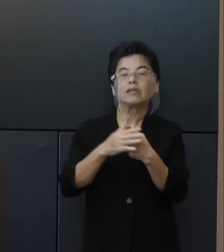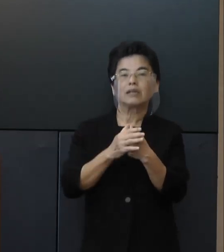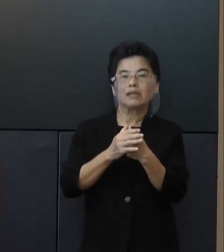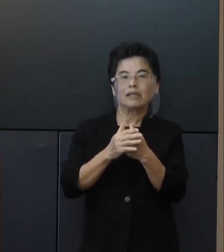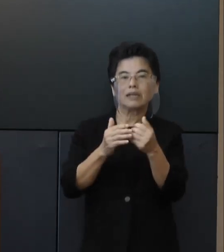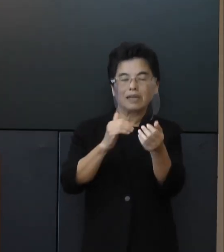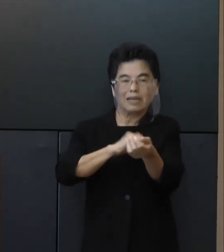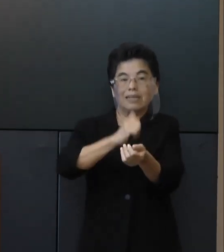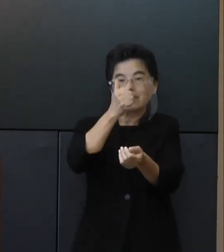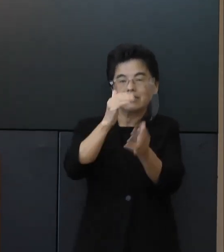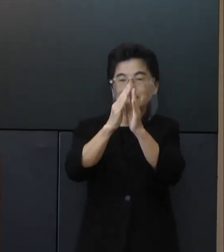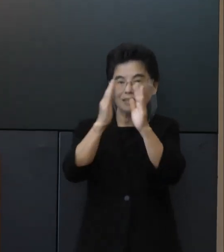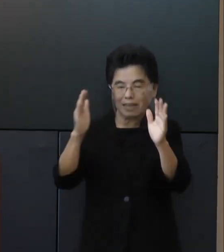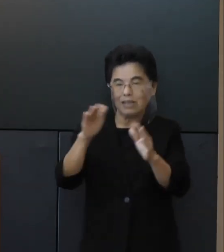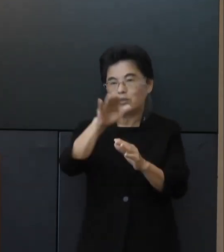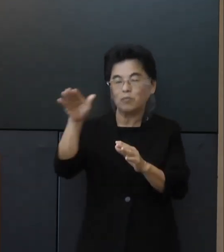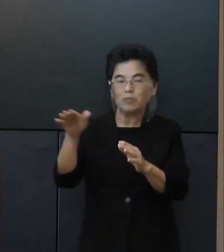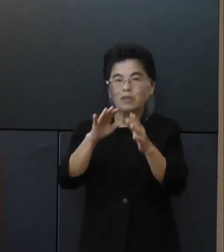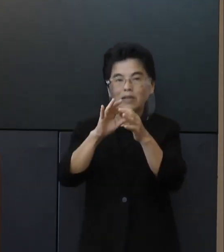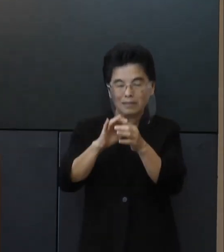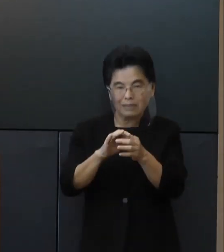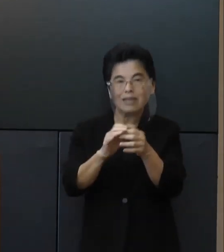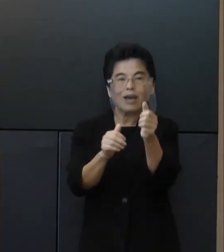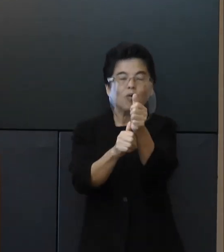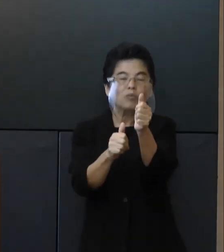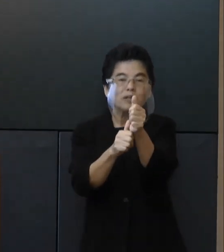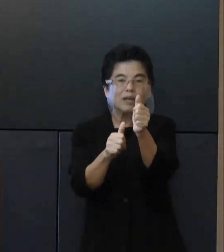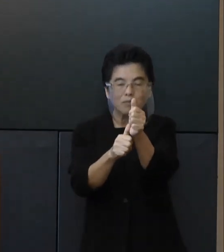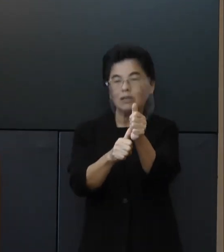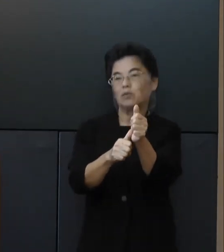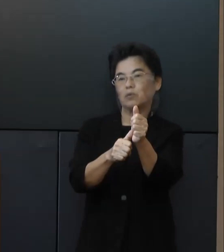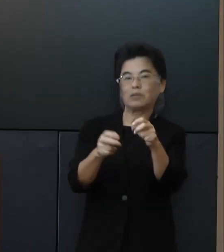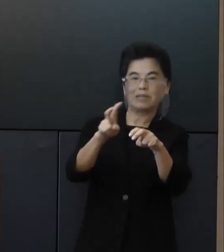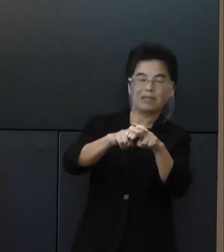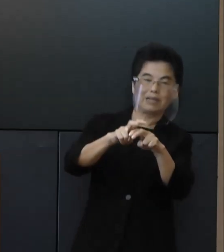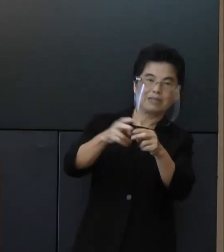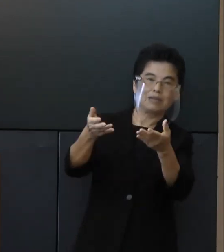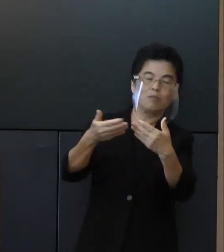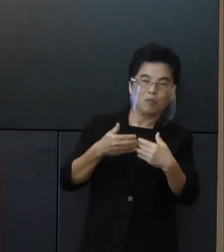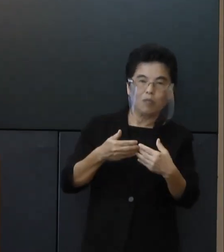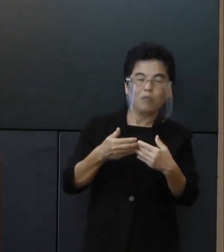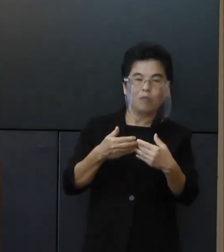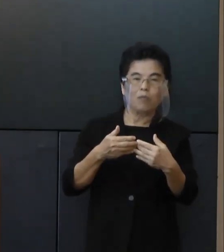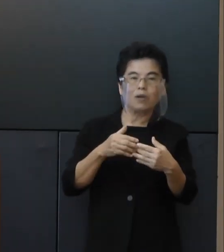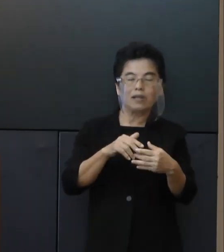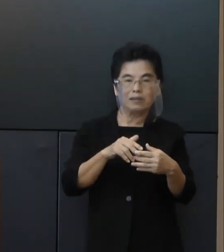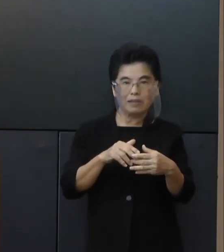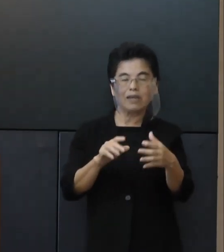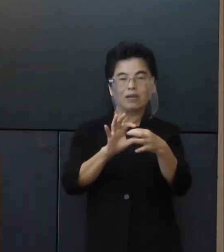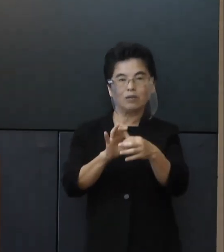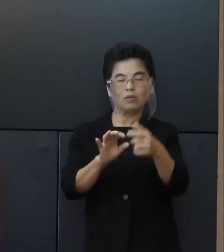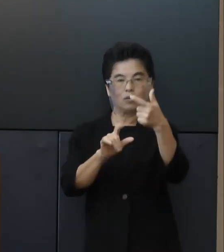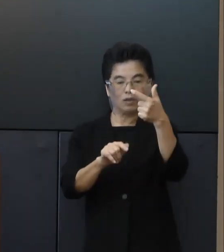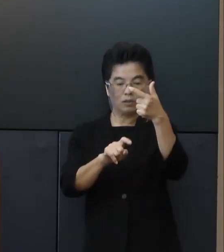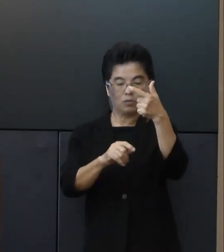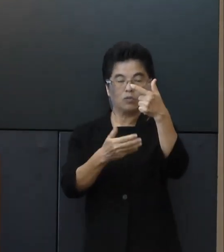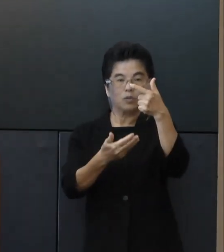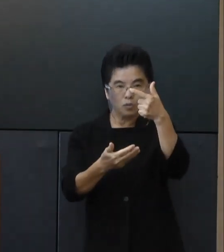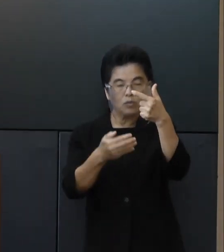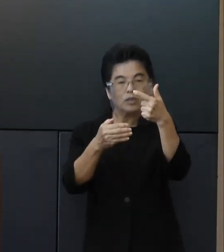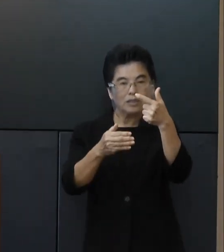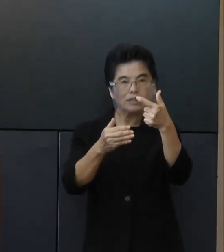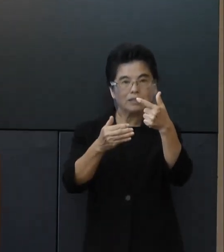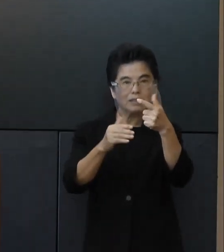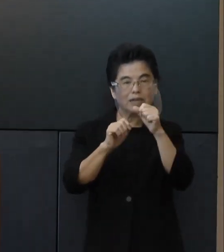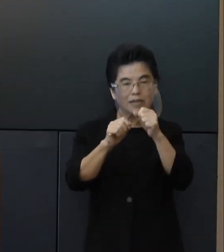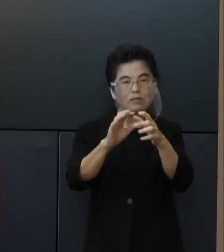自治体の皆様からですね、オーダーが参加をしていただく中で、そういった疫学的な現地からの意見というのも参考にさせ